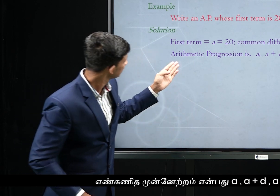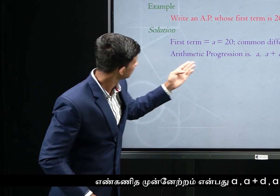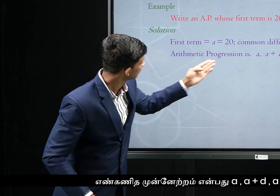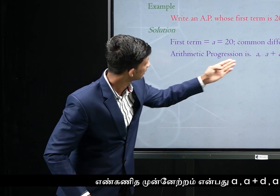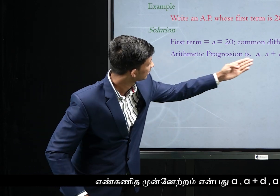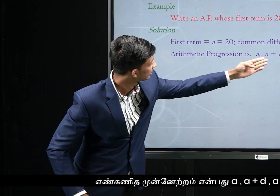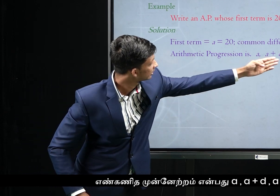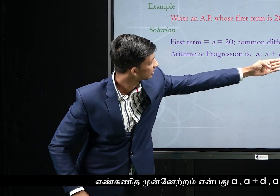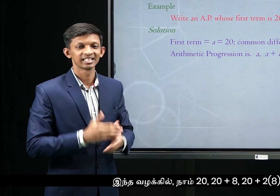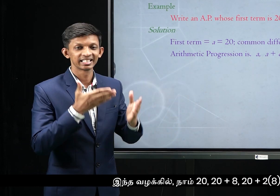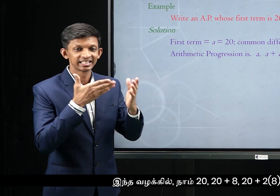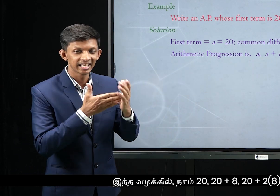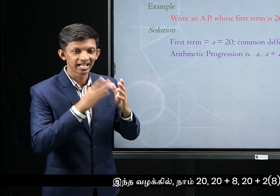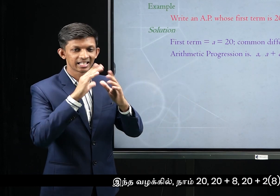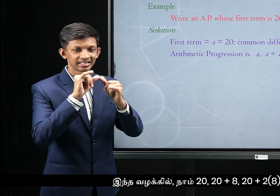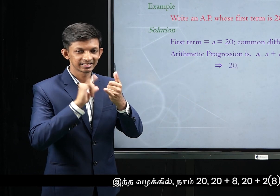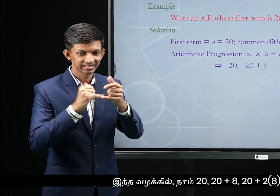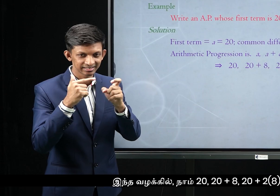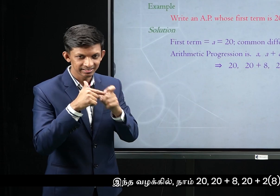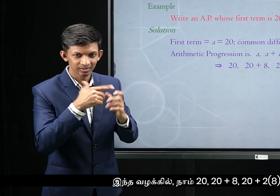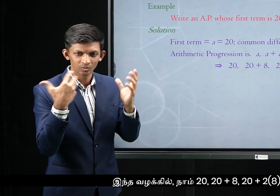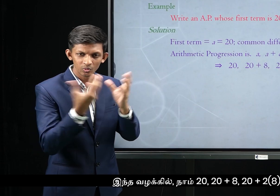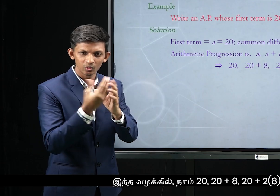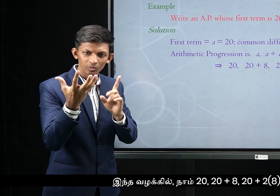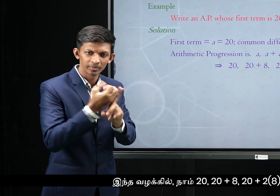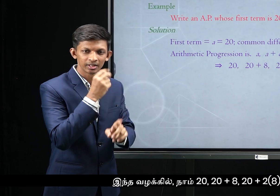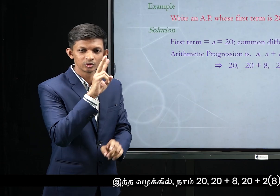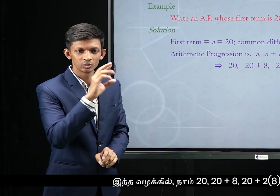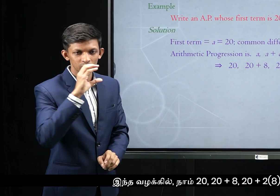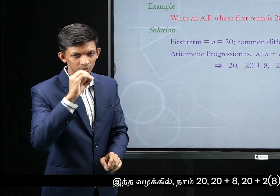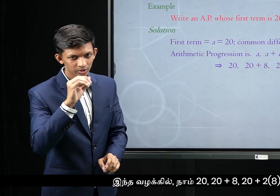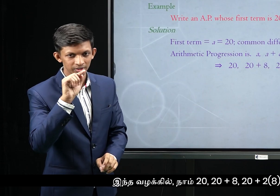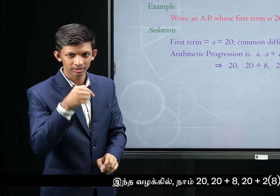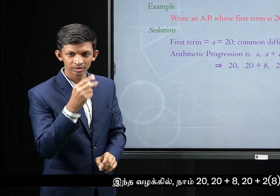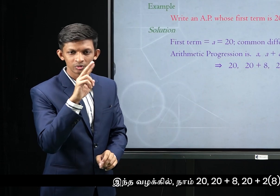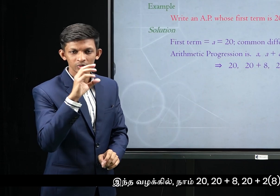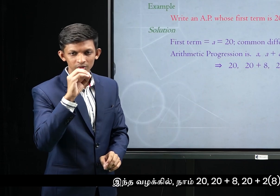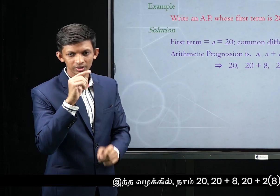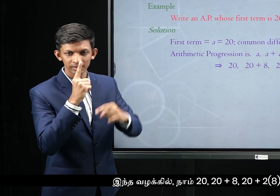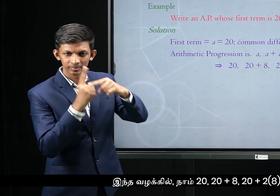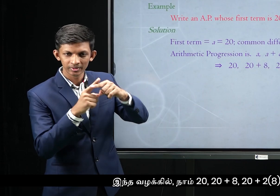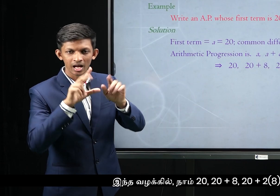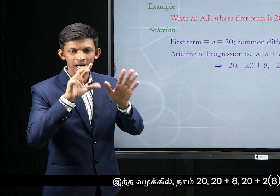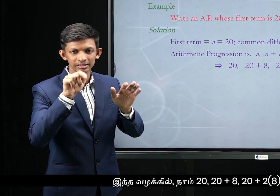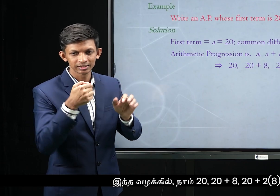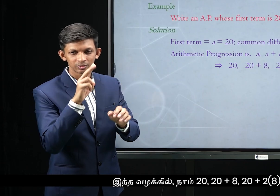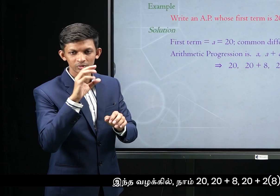டி. இந்த வழக்கத்தில் நாம் 20 20 கூட்டல் 8 20 கூட்டல்